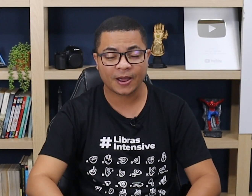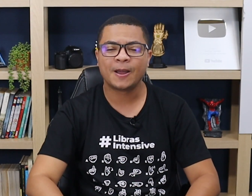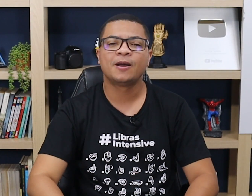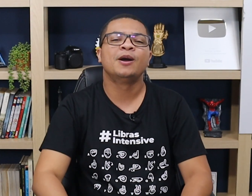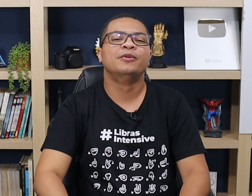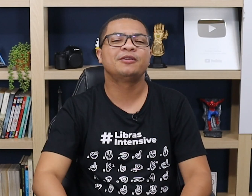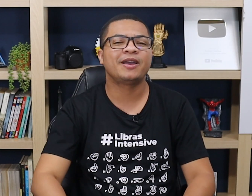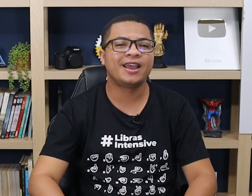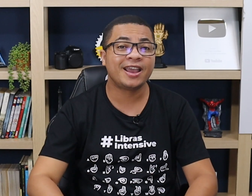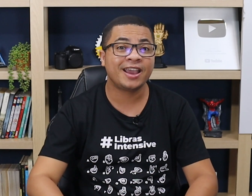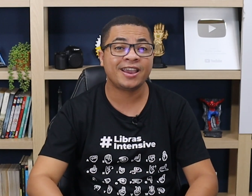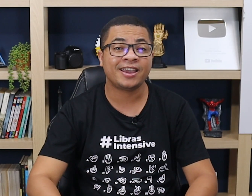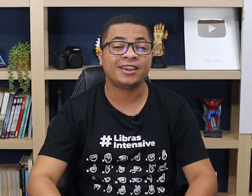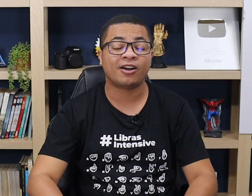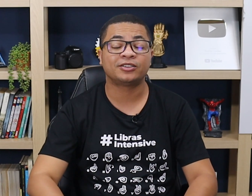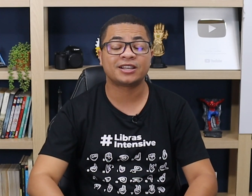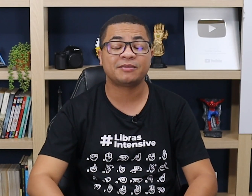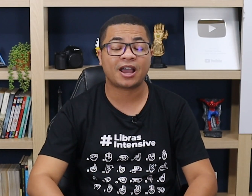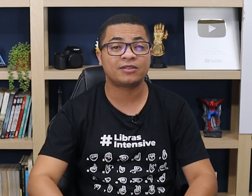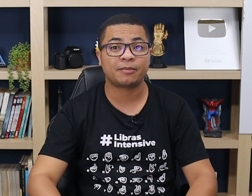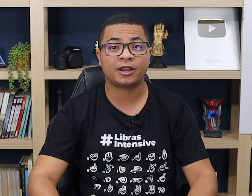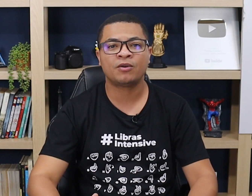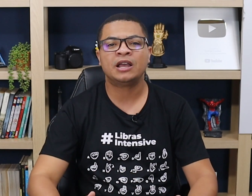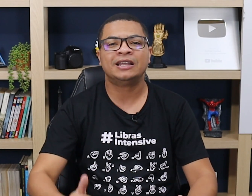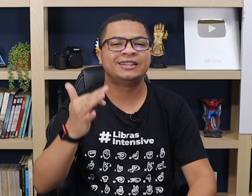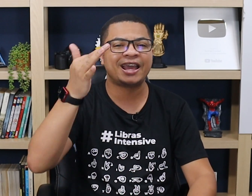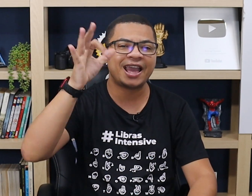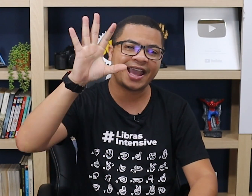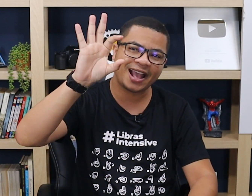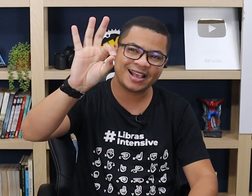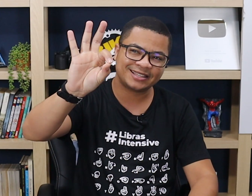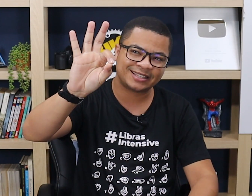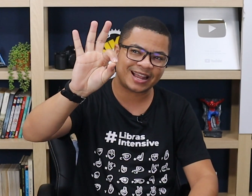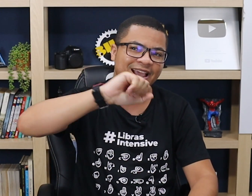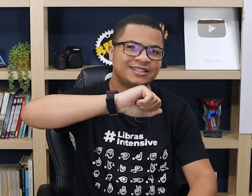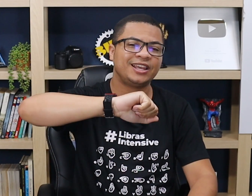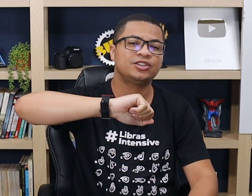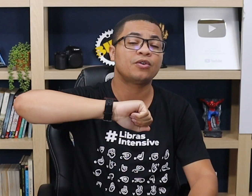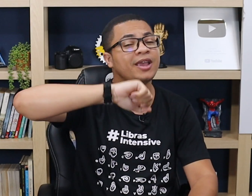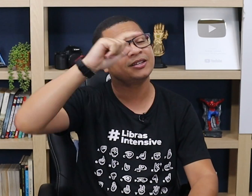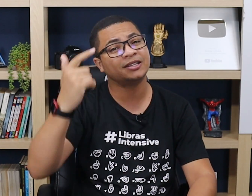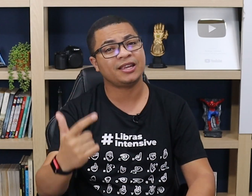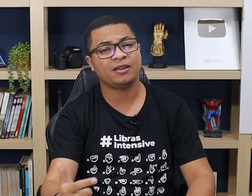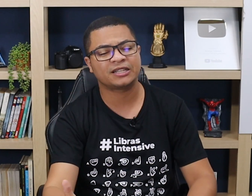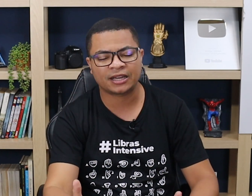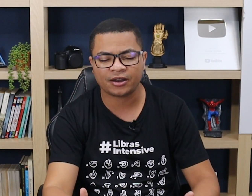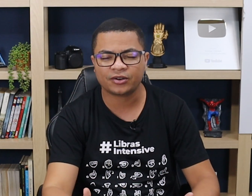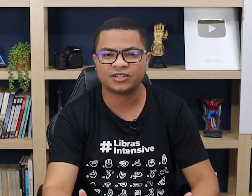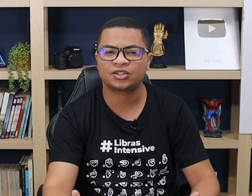muito bem Ó então nessa minha aula você aprendeu 10 sinais aí de doenças em Libras é claro que não existe